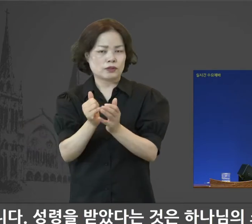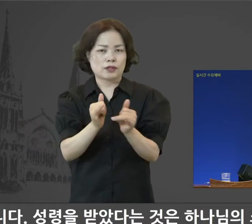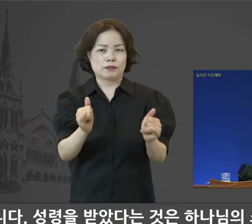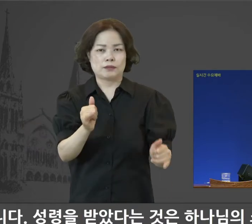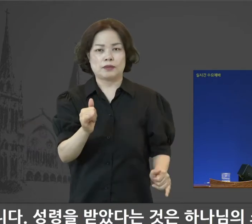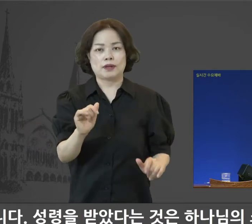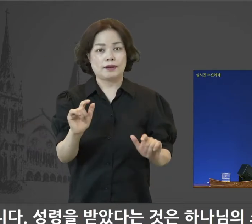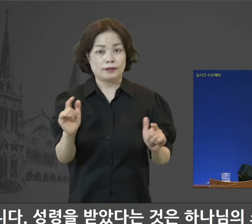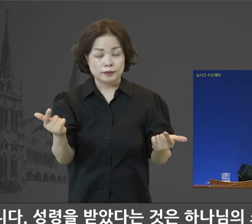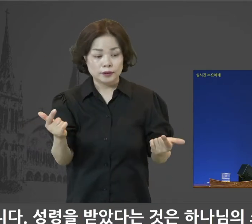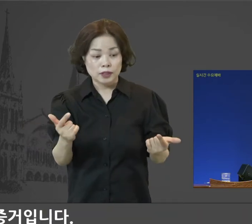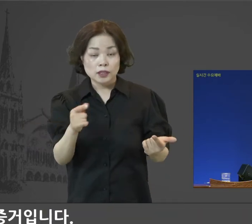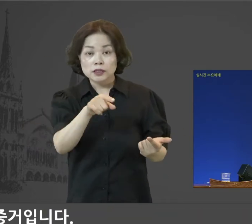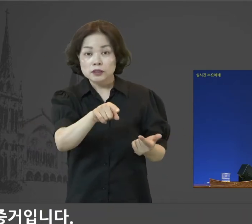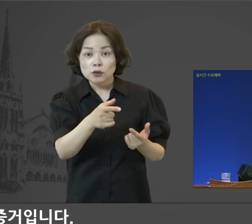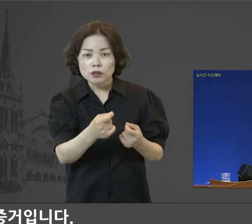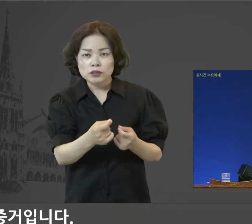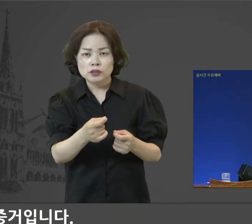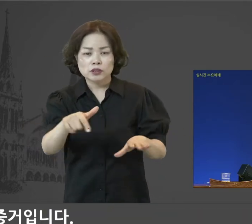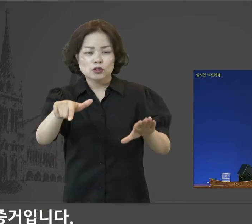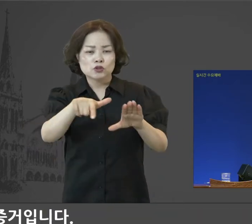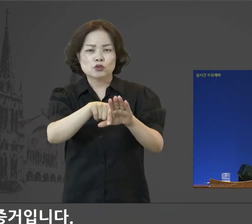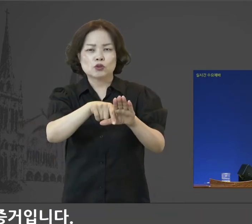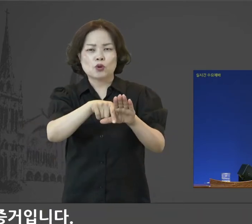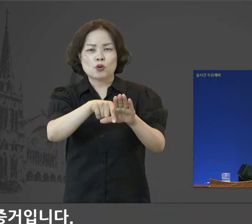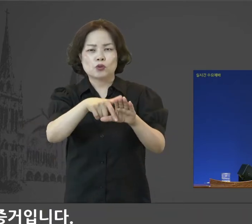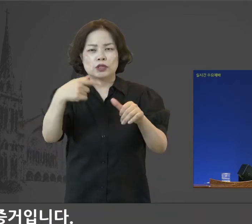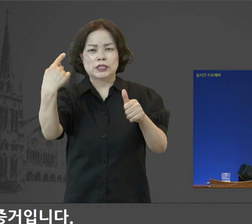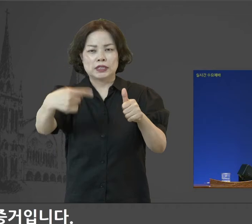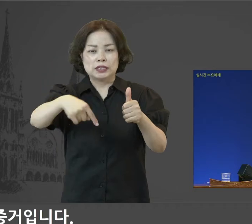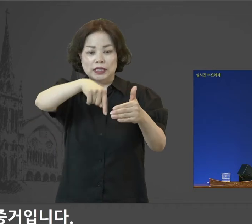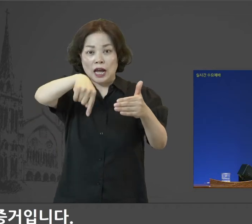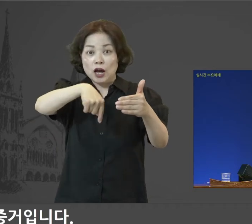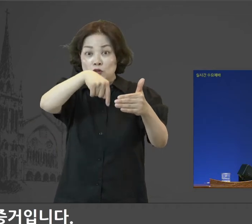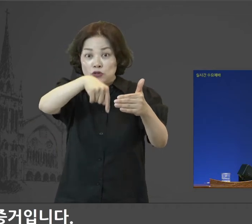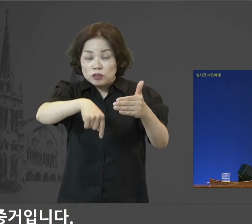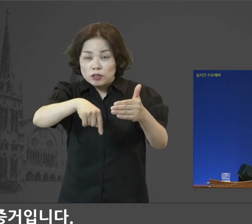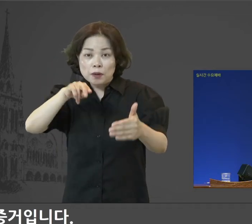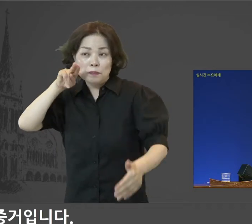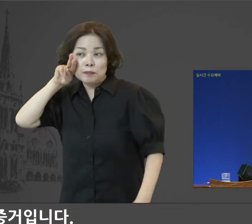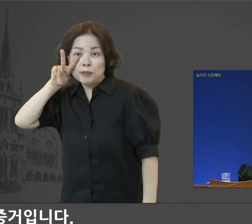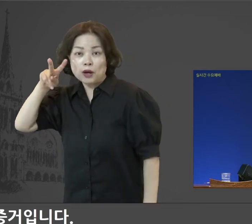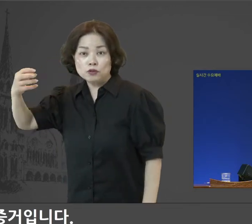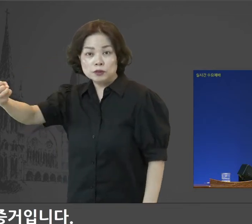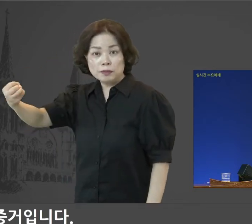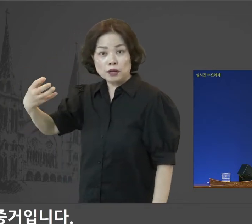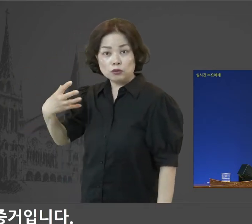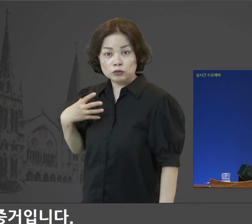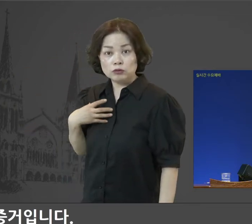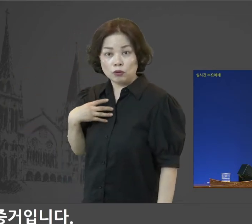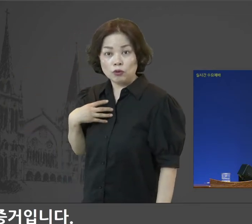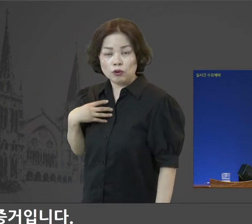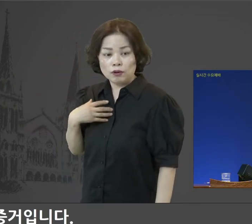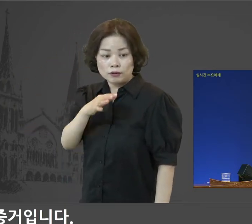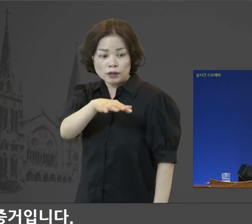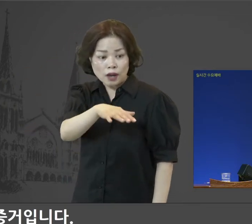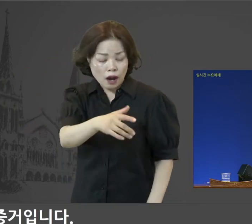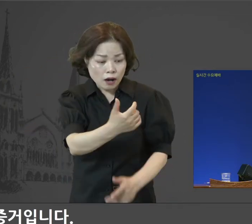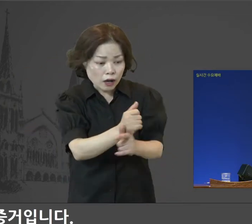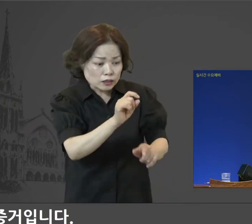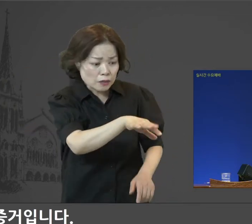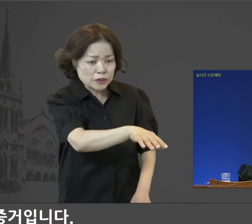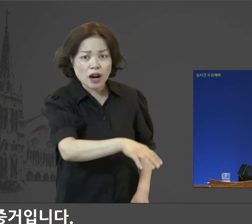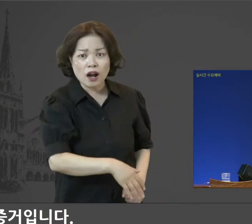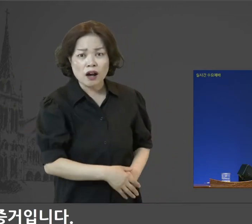아닙니다. 그런 교리적인 전제 속에서 바울이 지금 이야기하고 있는 것이죠. 야 갈라디아